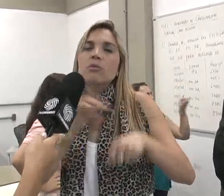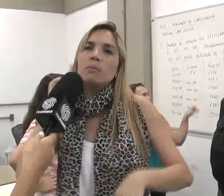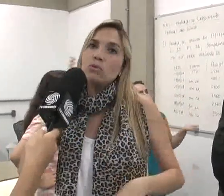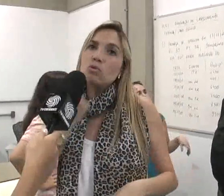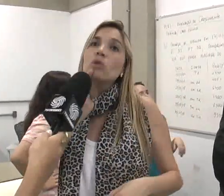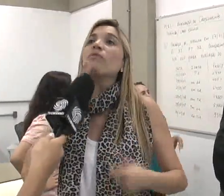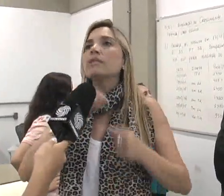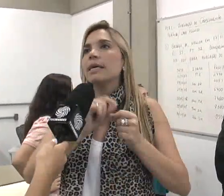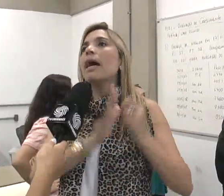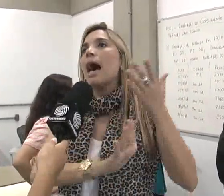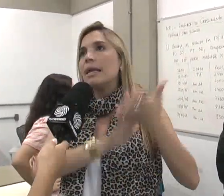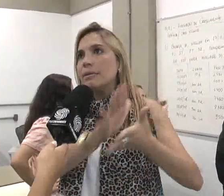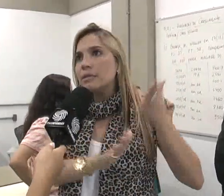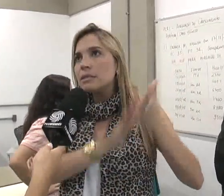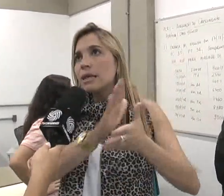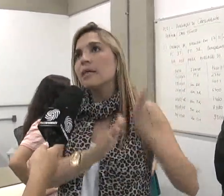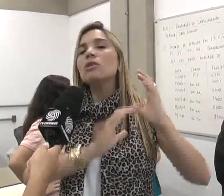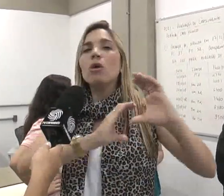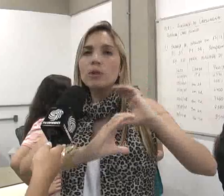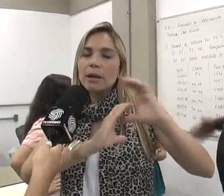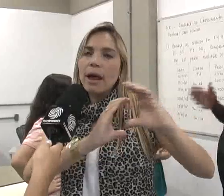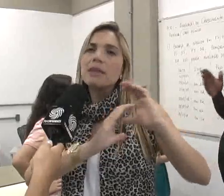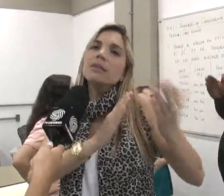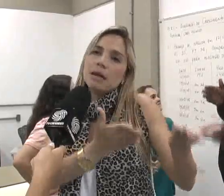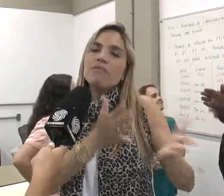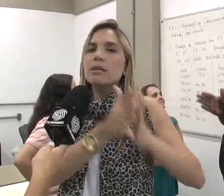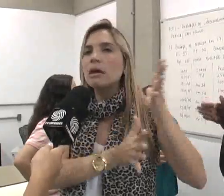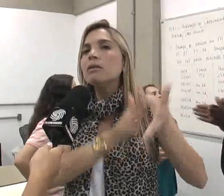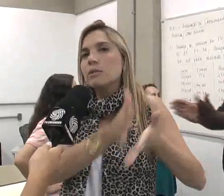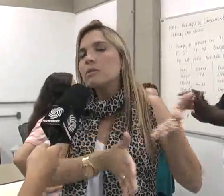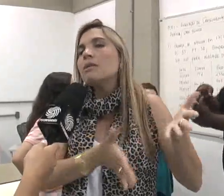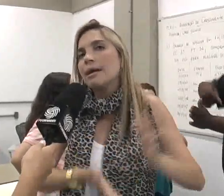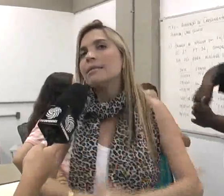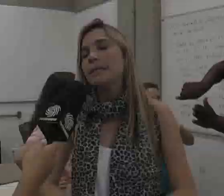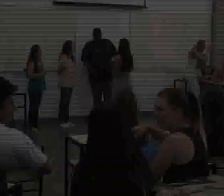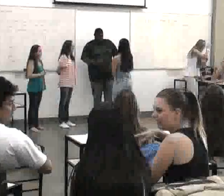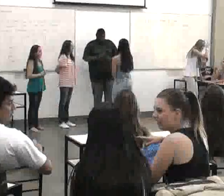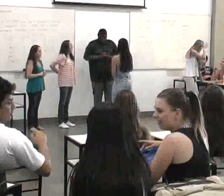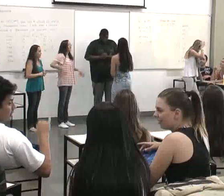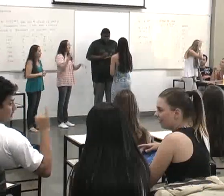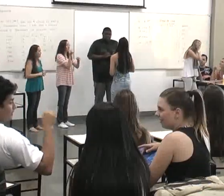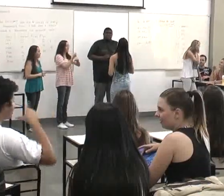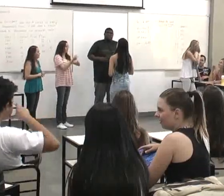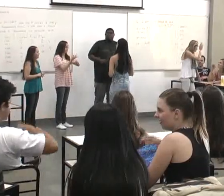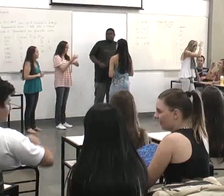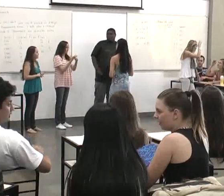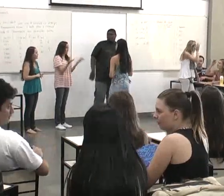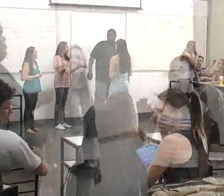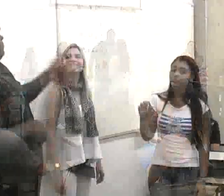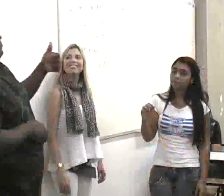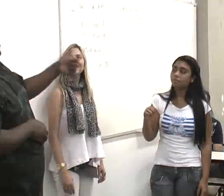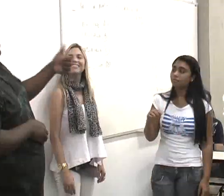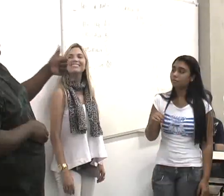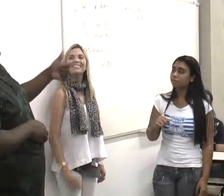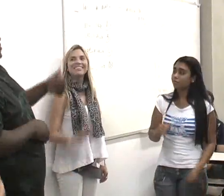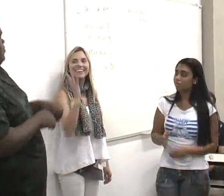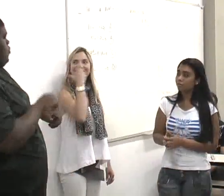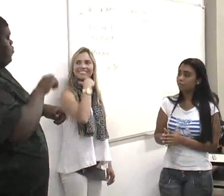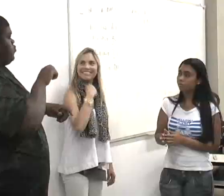para o surdo fazer a língua de sinais e comunicar-se através da língua de sinais. Quem é surdo aprova a iniciativa da universidade.